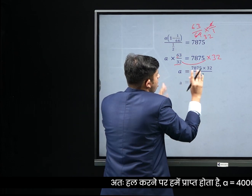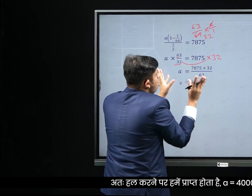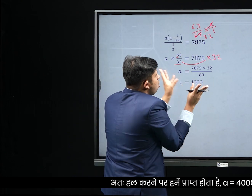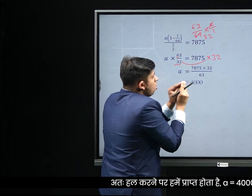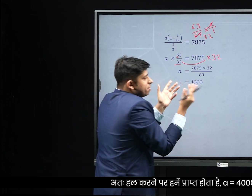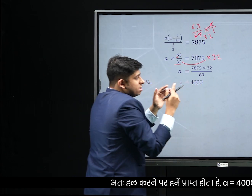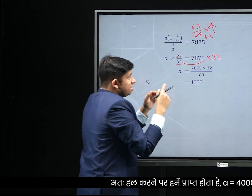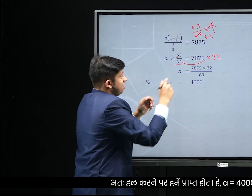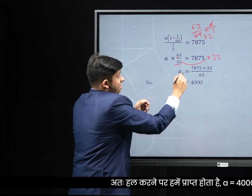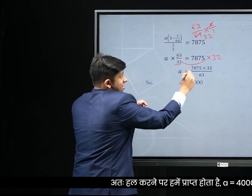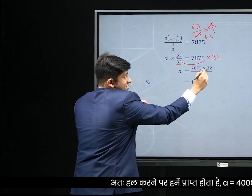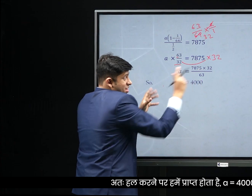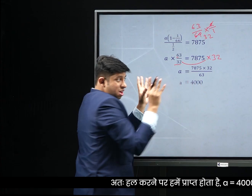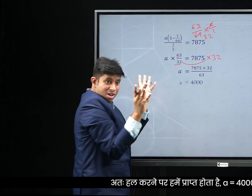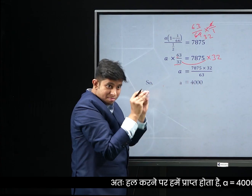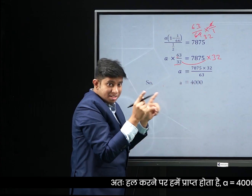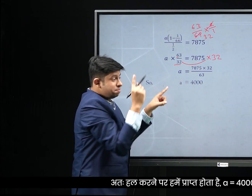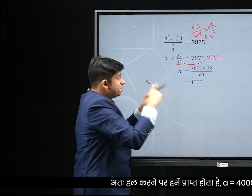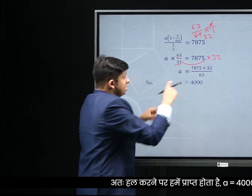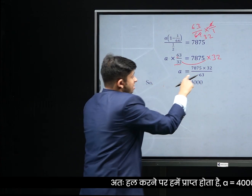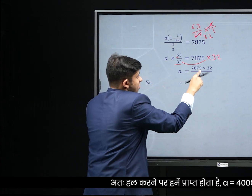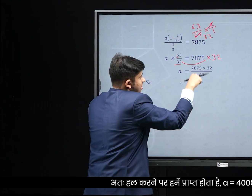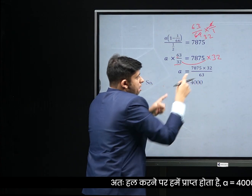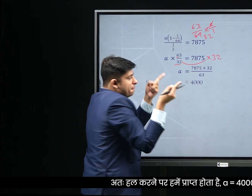आता हल करने पर हमें प्राप्त होता है 4000।